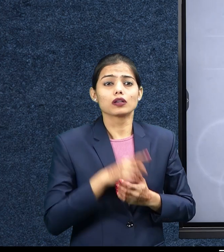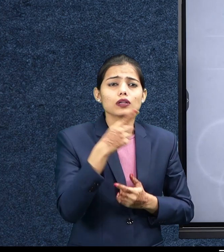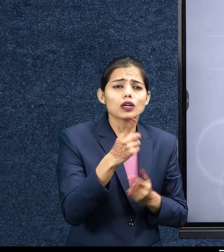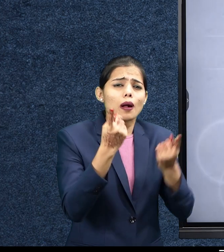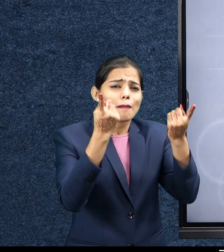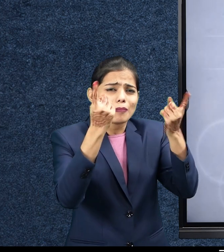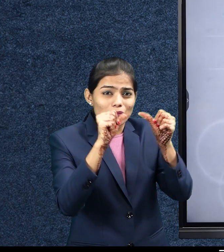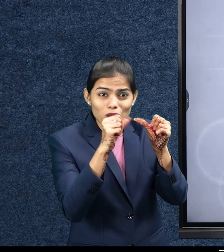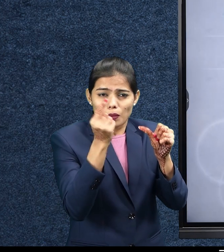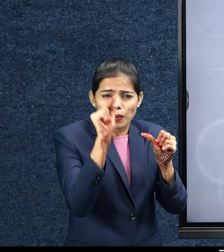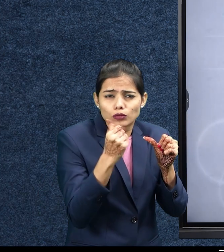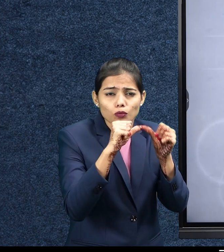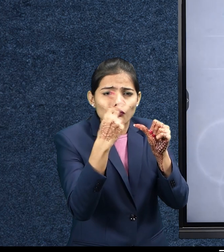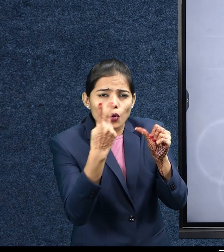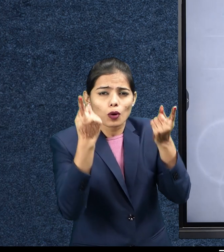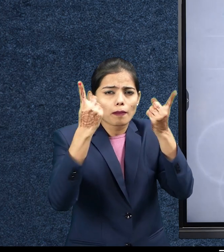इव्हेंट A2 संमिश्र क्रमांक मिळवणे.